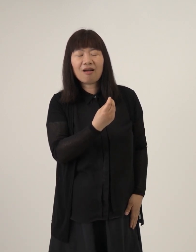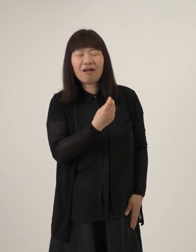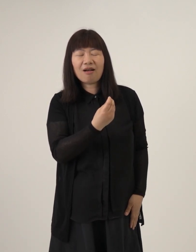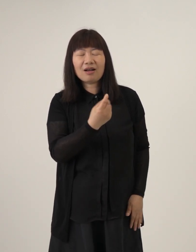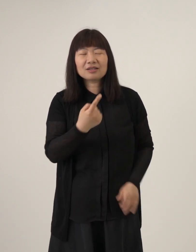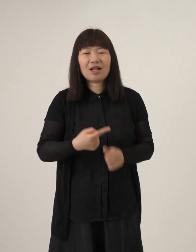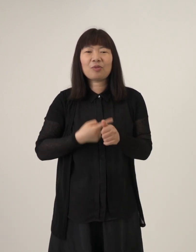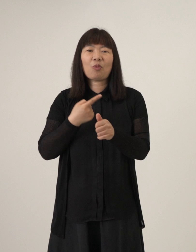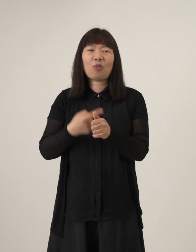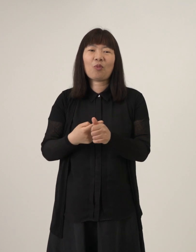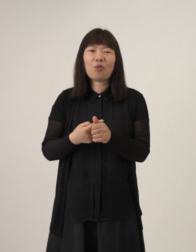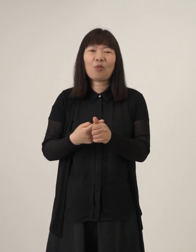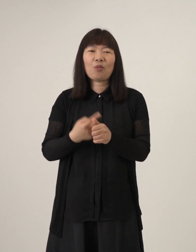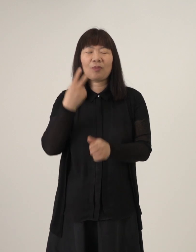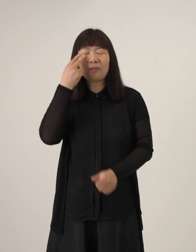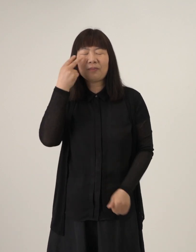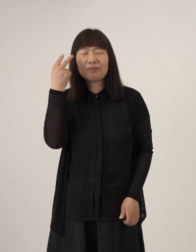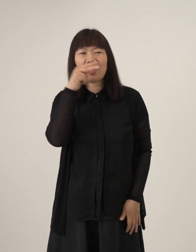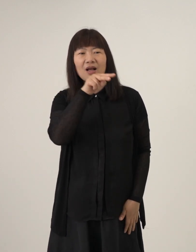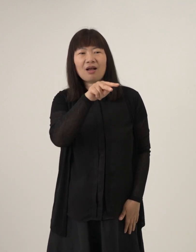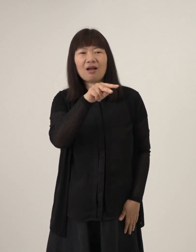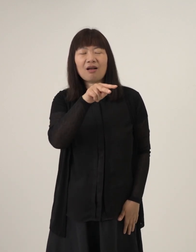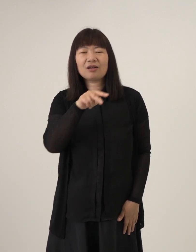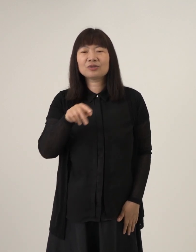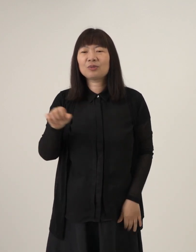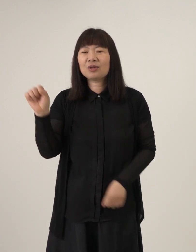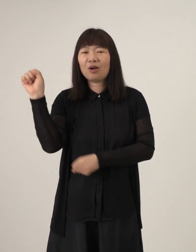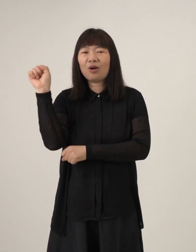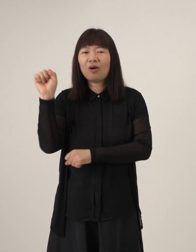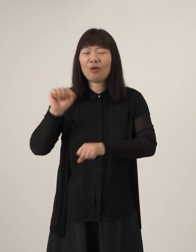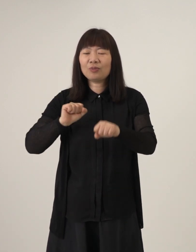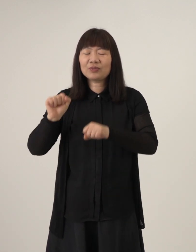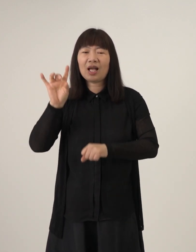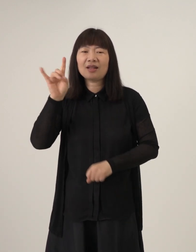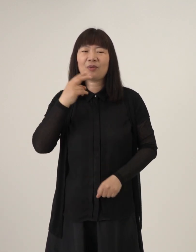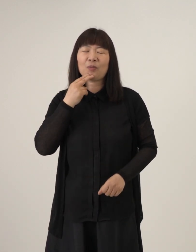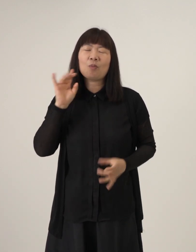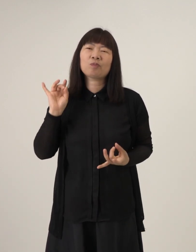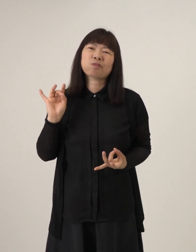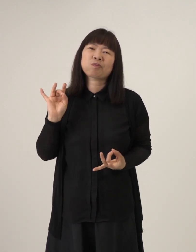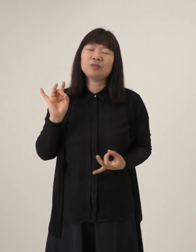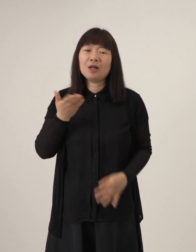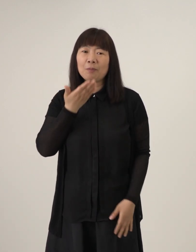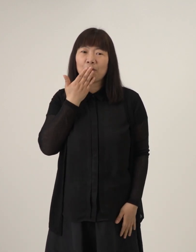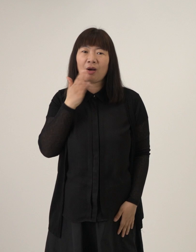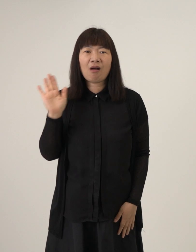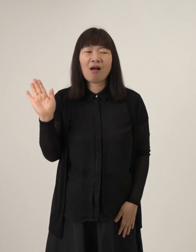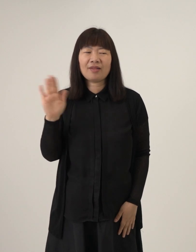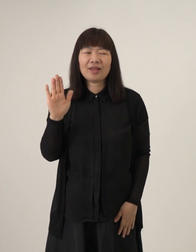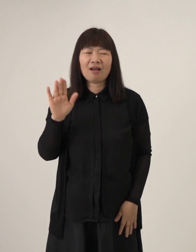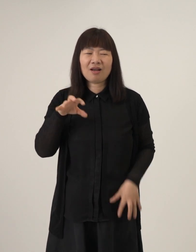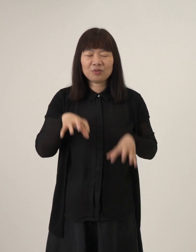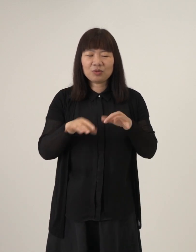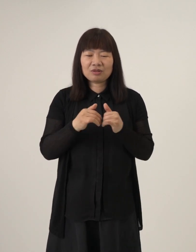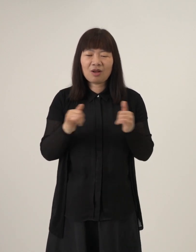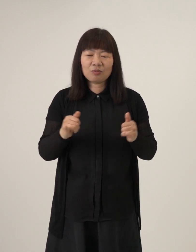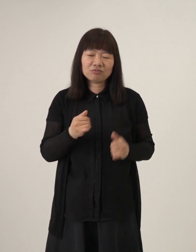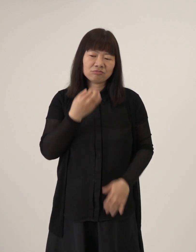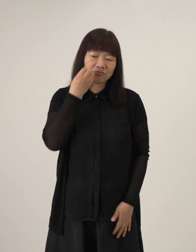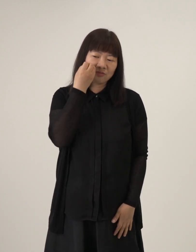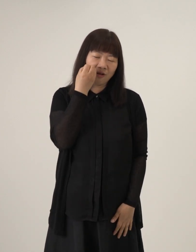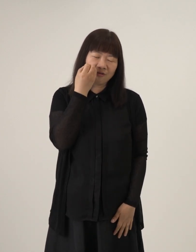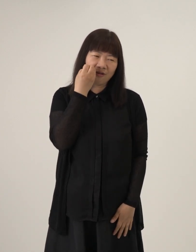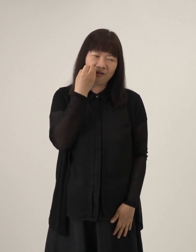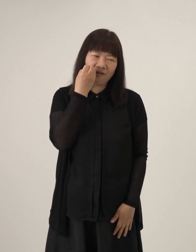반사적으로 쳐다보는 거예요. 꼼짝을 안 하고 먹지도 않고. 그 독립 사람들이 하도